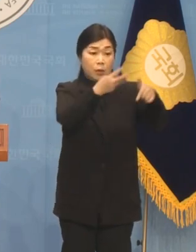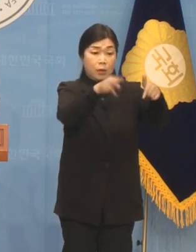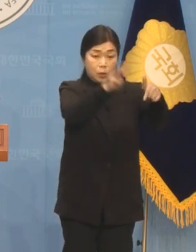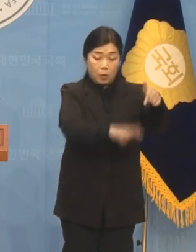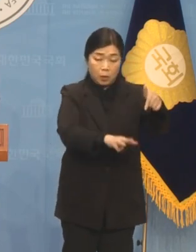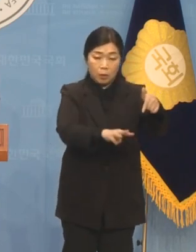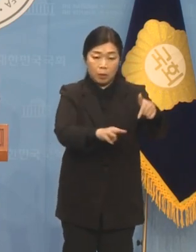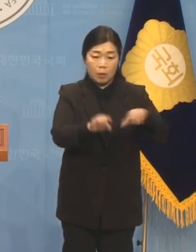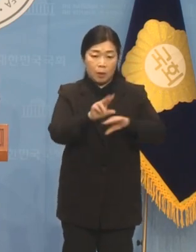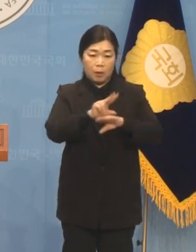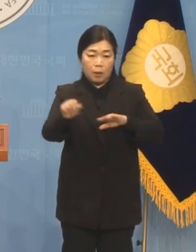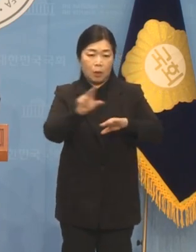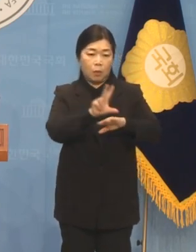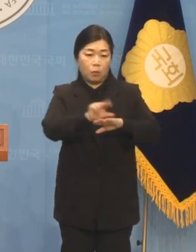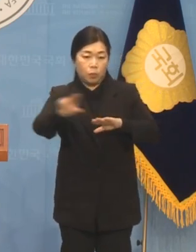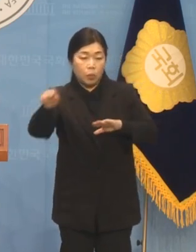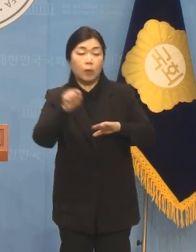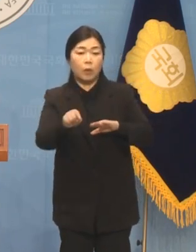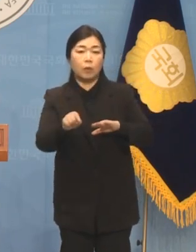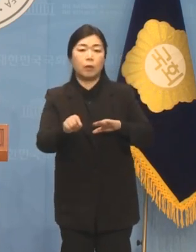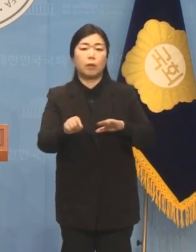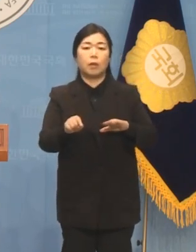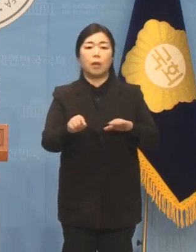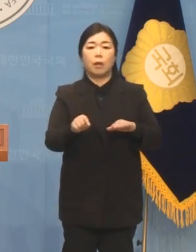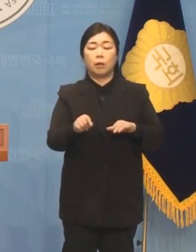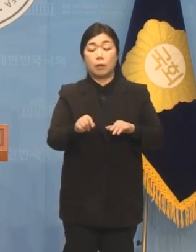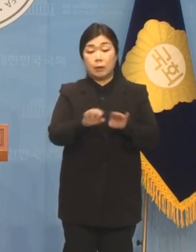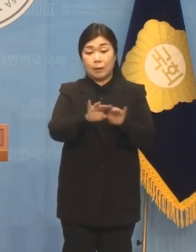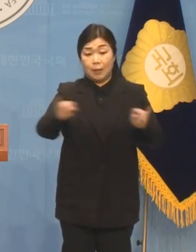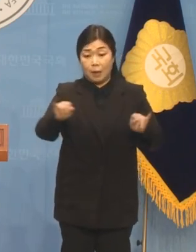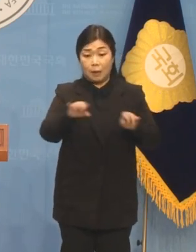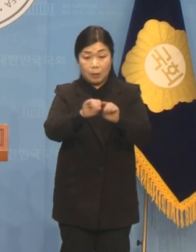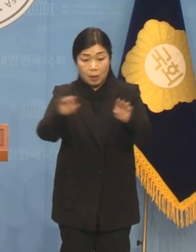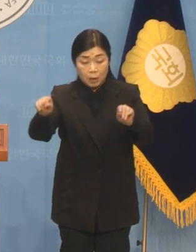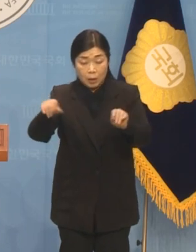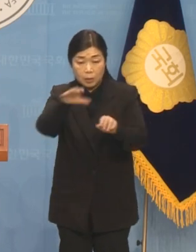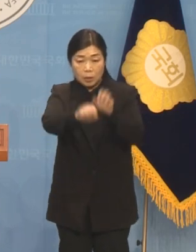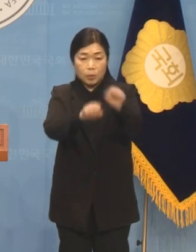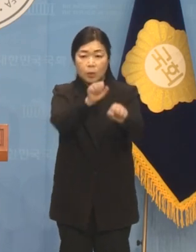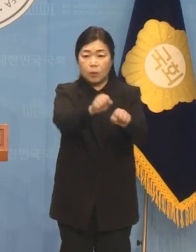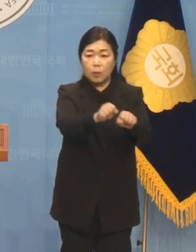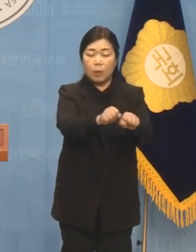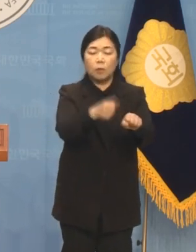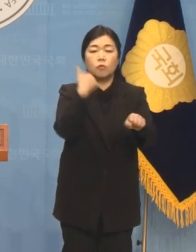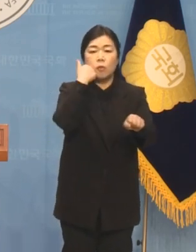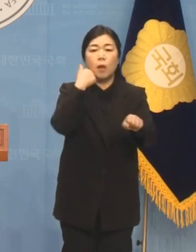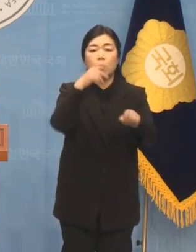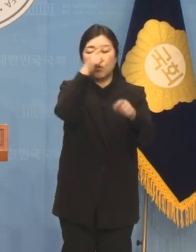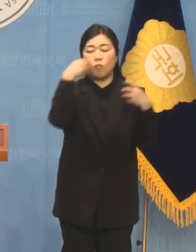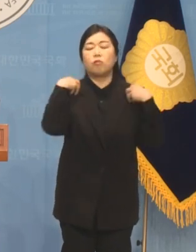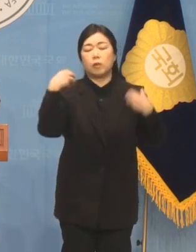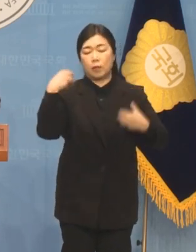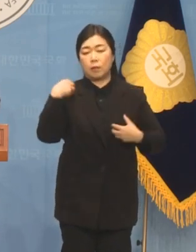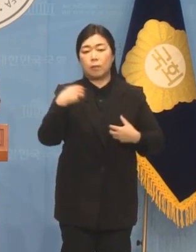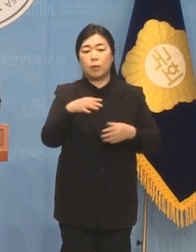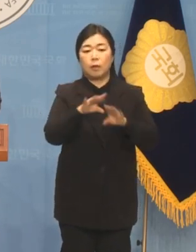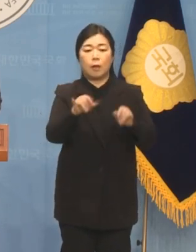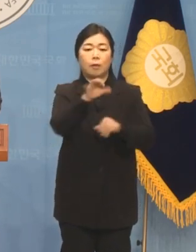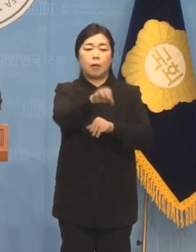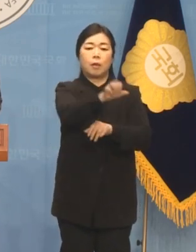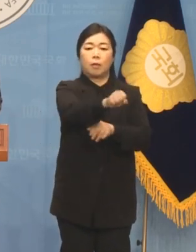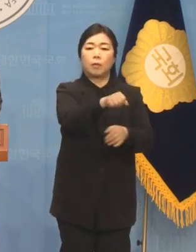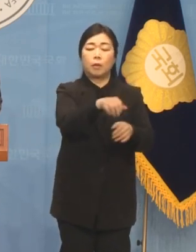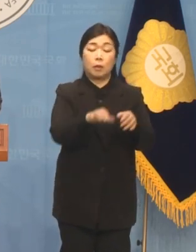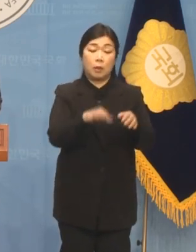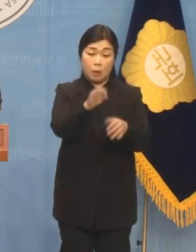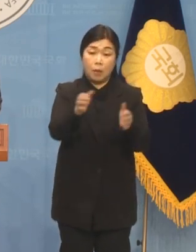재원을 마련할 여지가 있다. 그러나 2호선 지상구간 대부분은 공중에 치솟은